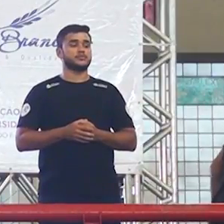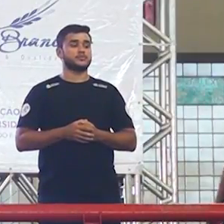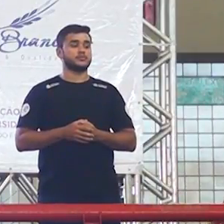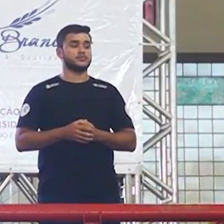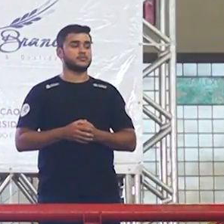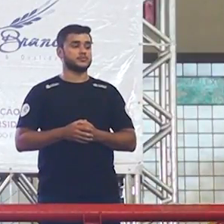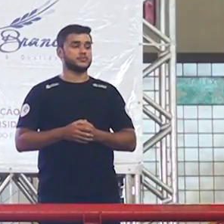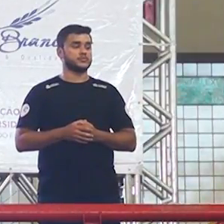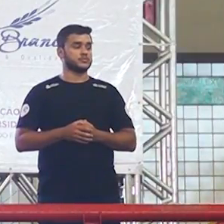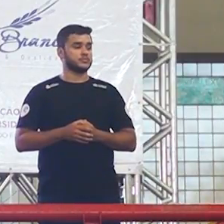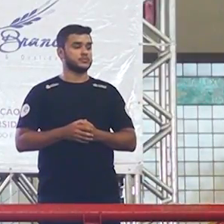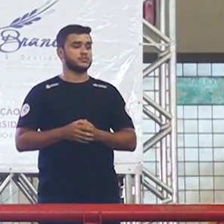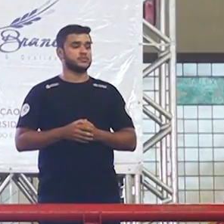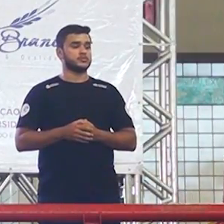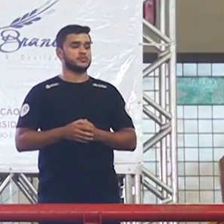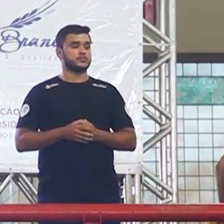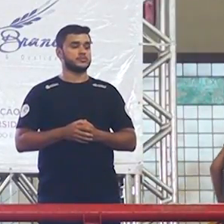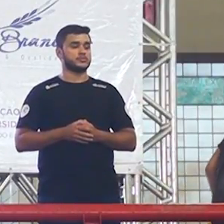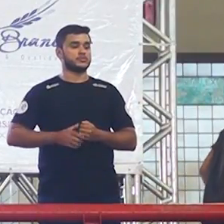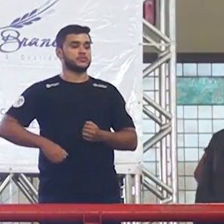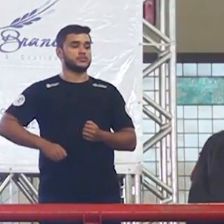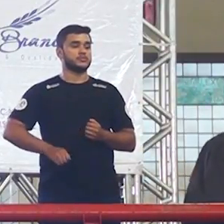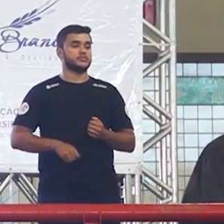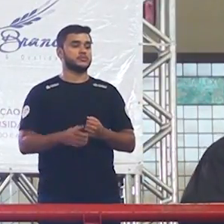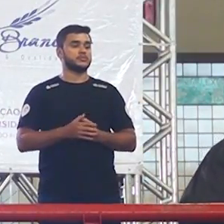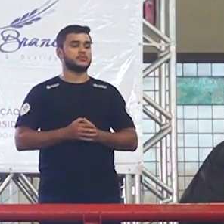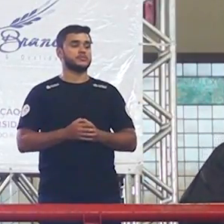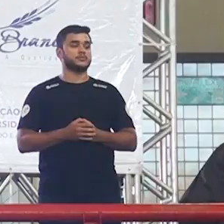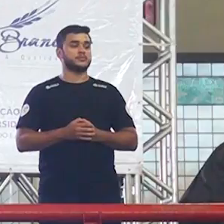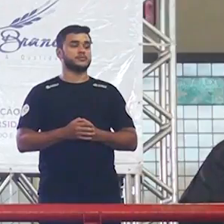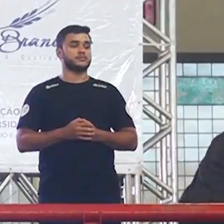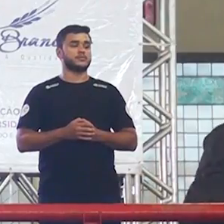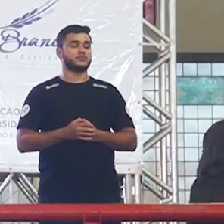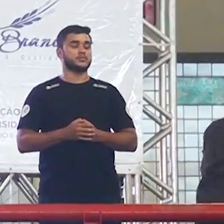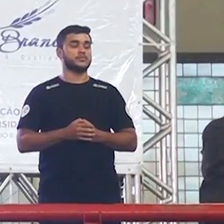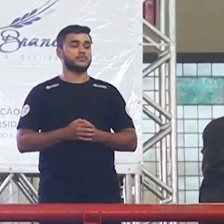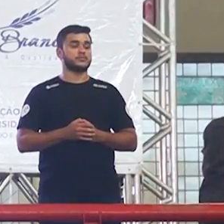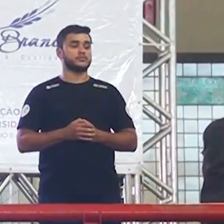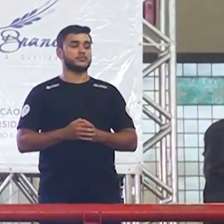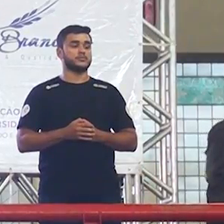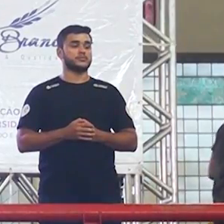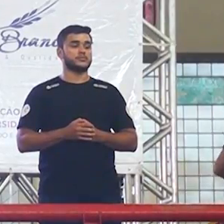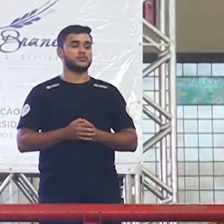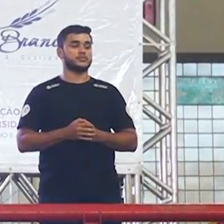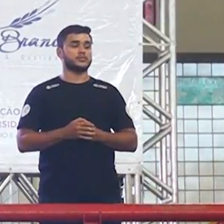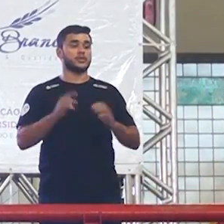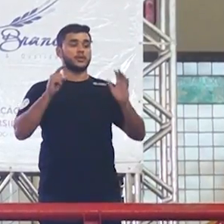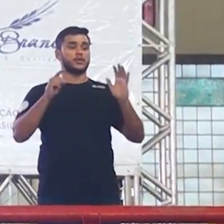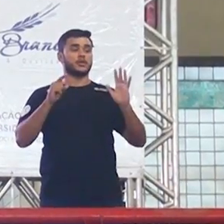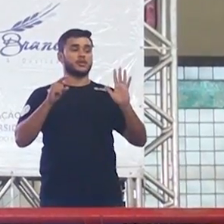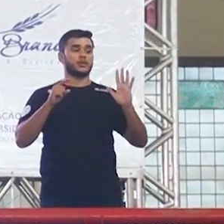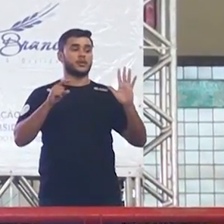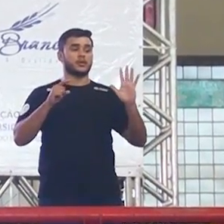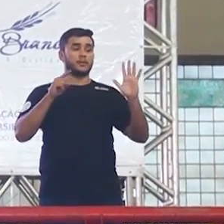Vamos lá. Questão de número 5. Questão 5. Concentrados,